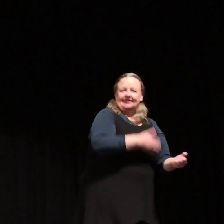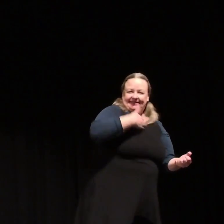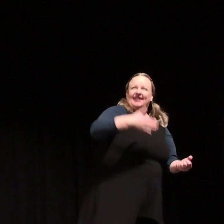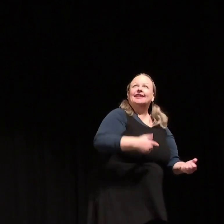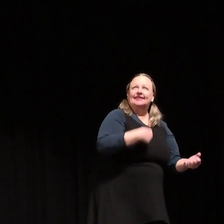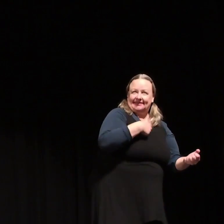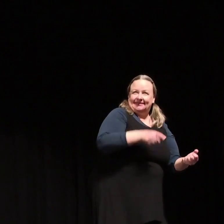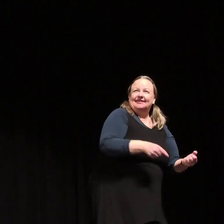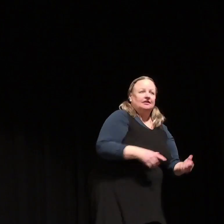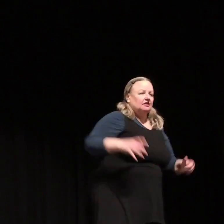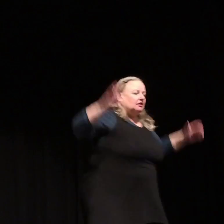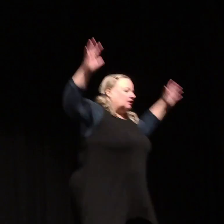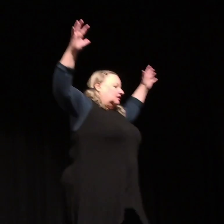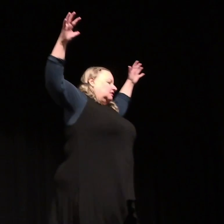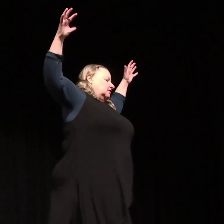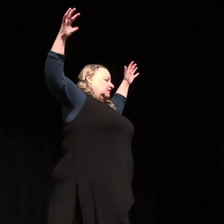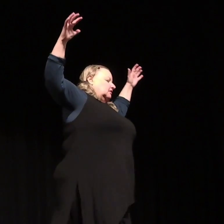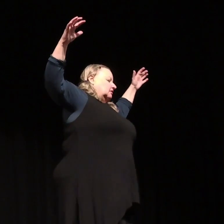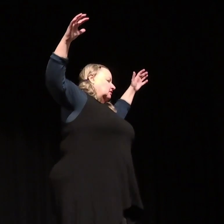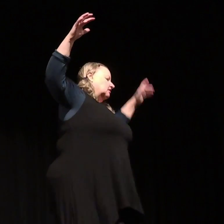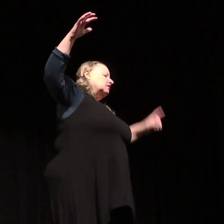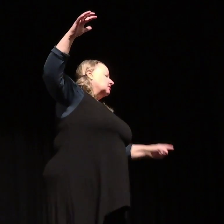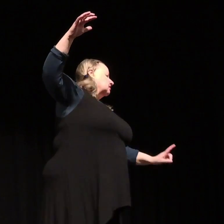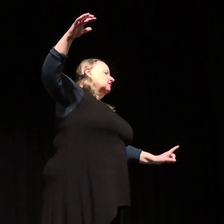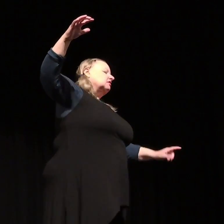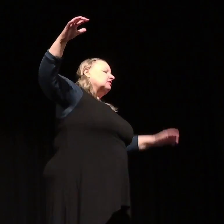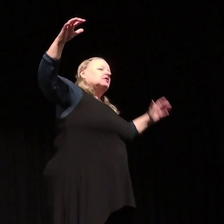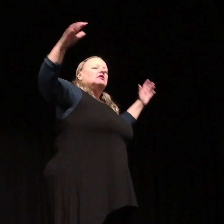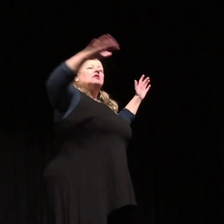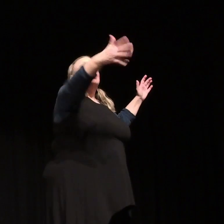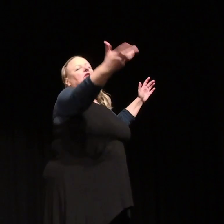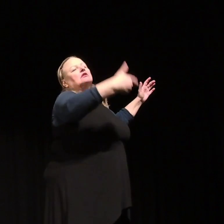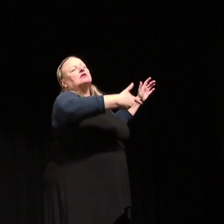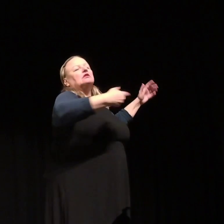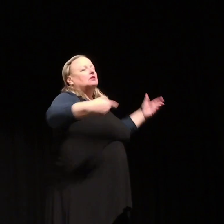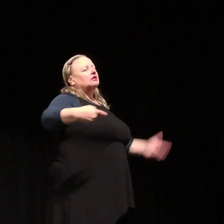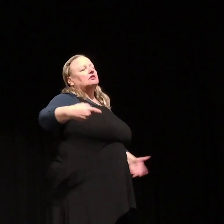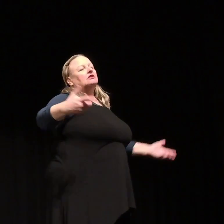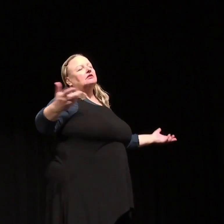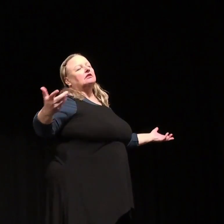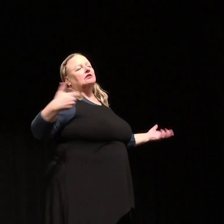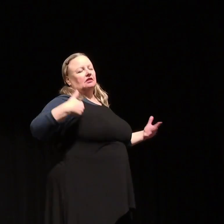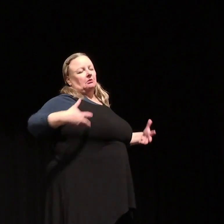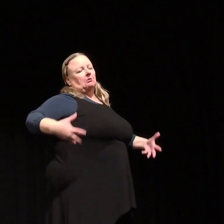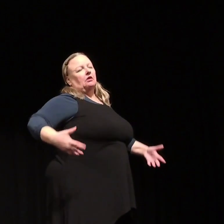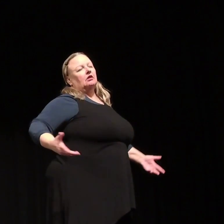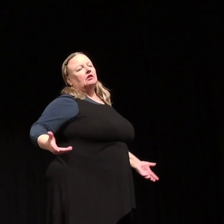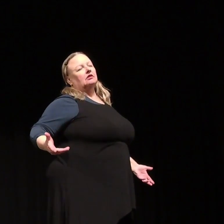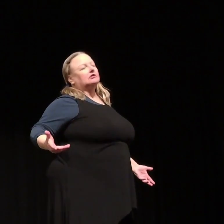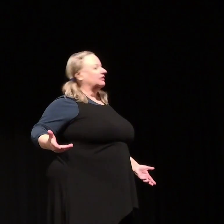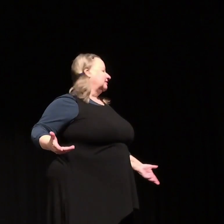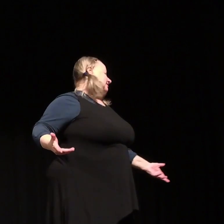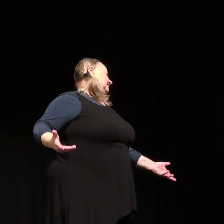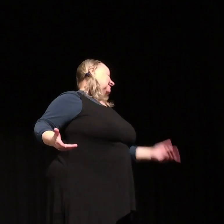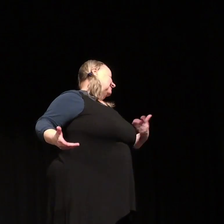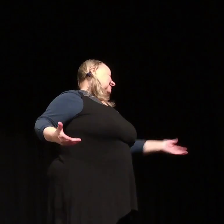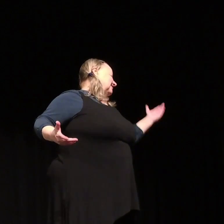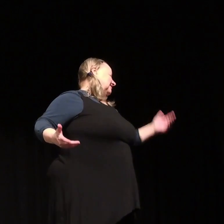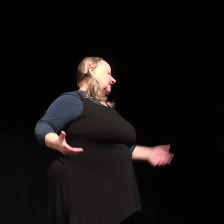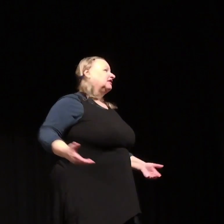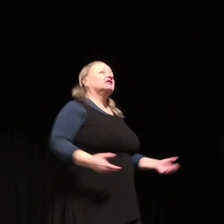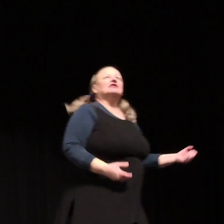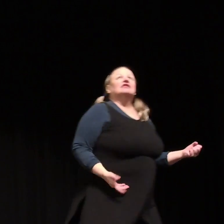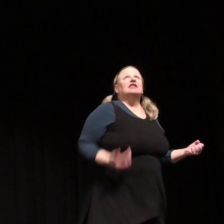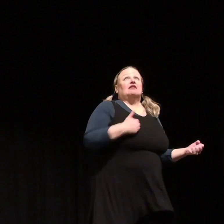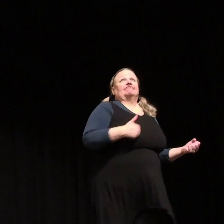hache. OK, hein? T'es prête, Herbe? Non. Hey, tu sais, les amis, là, je peux